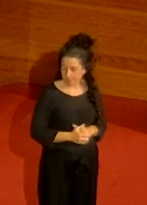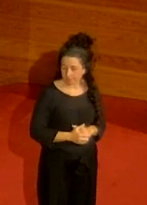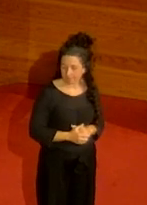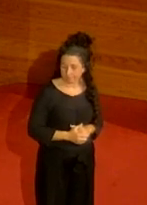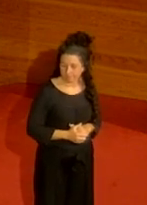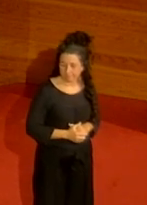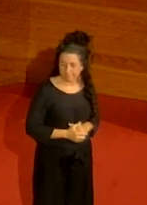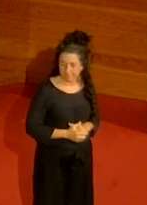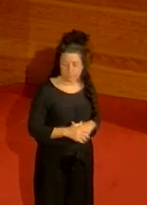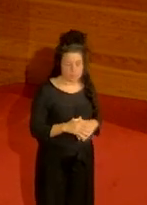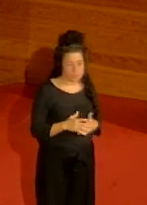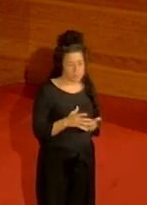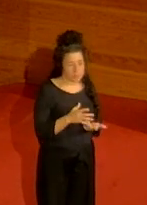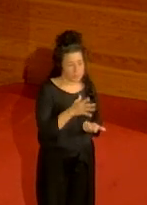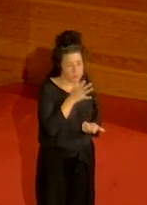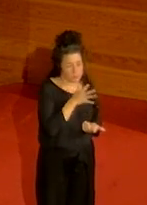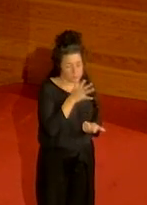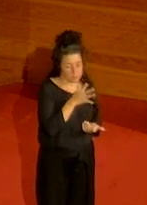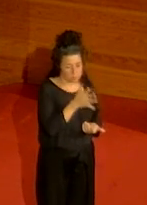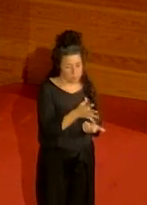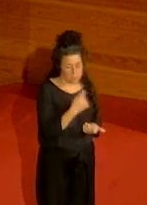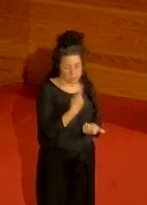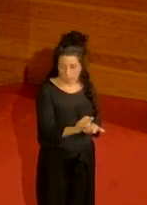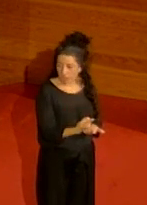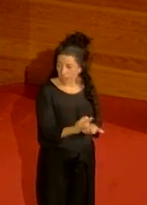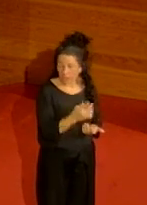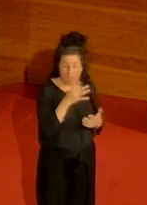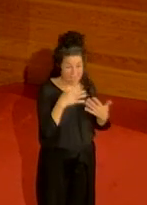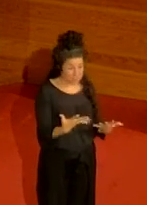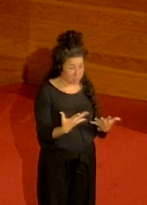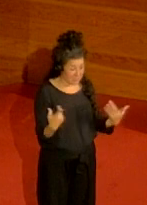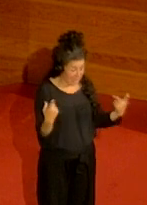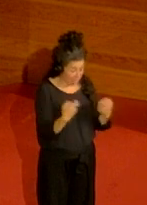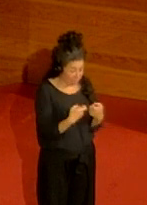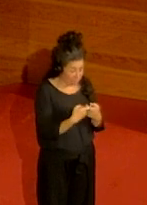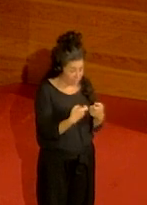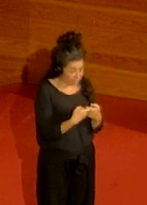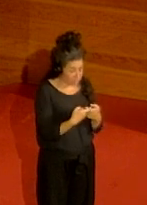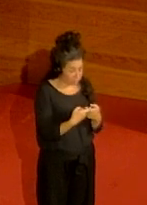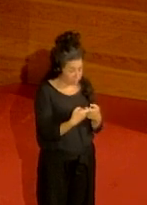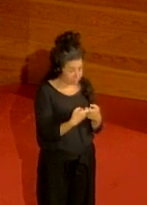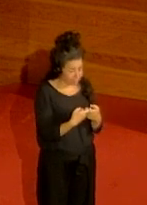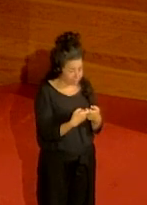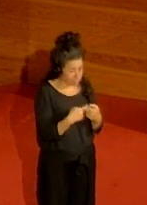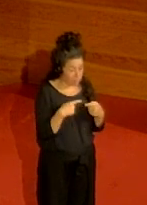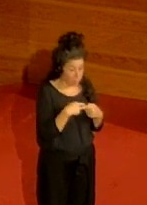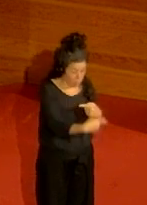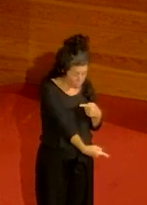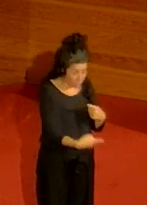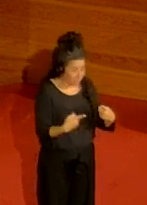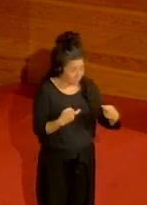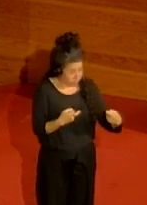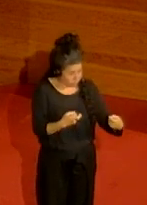bueno por eso les decía que ahora mismo el conflicto palestino israelí aparte de los enfrentamientos armados que se producen prácticamente a diario